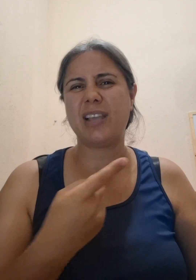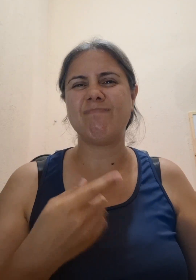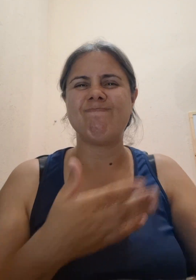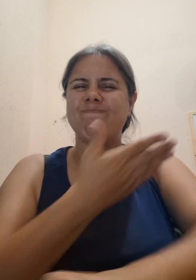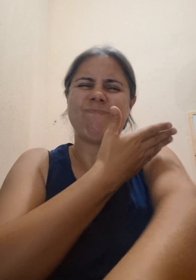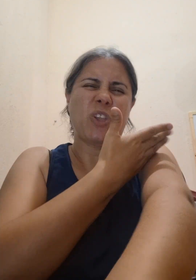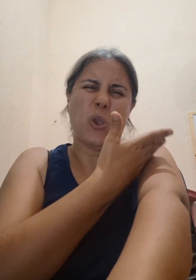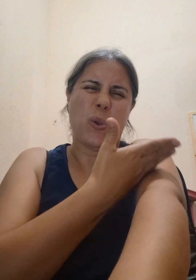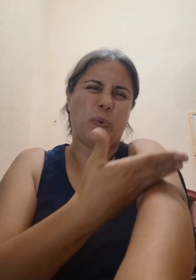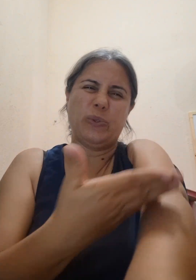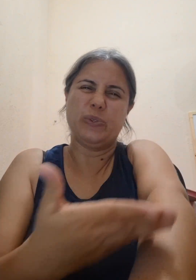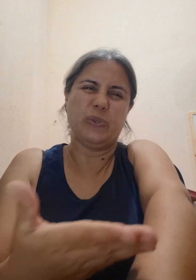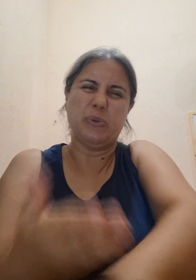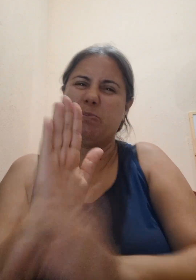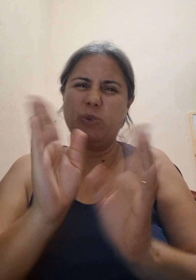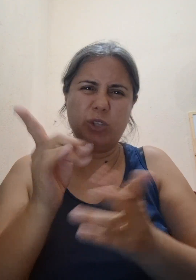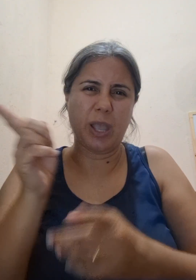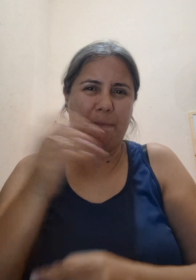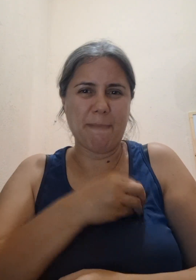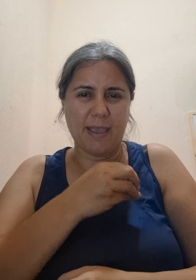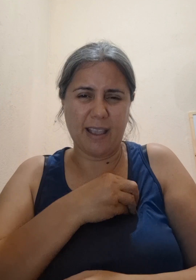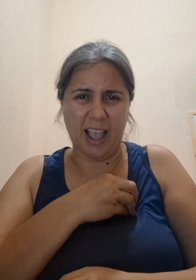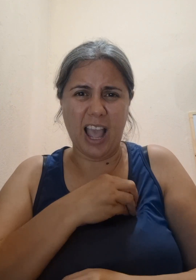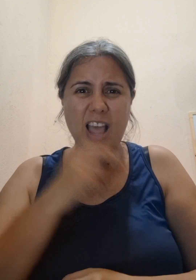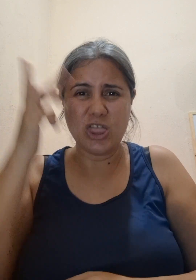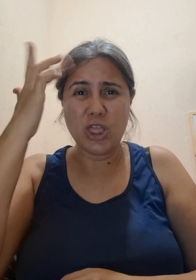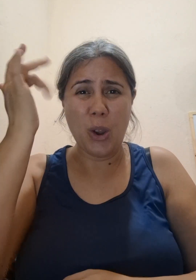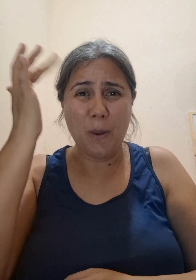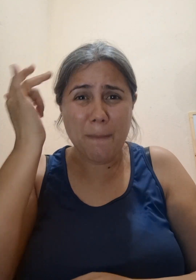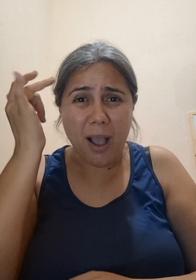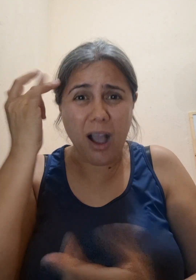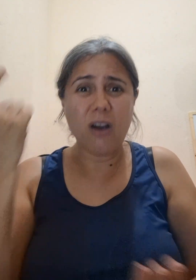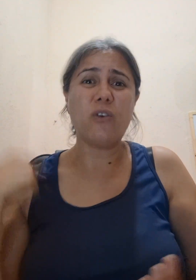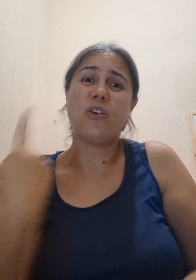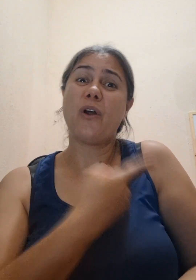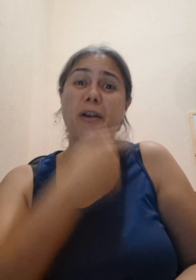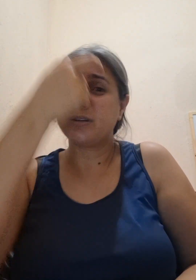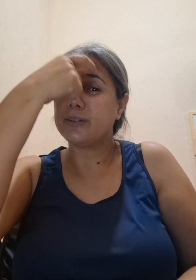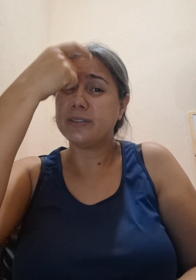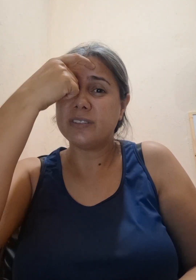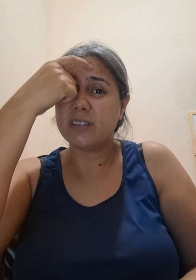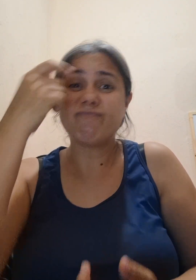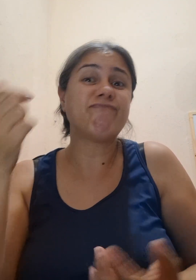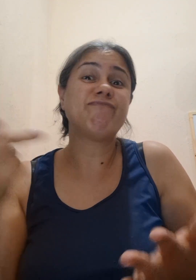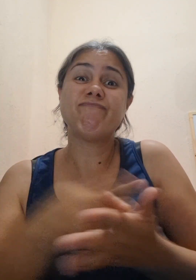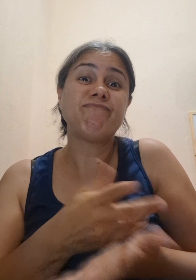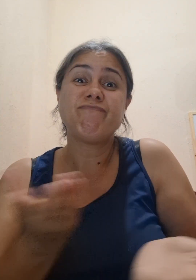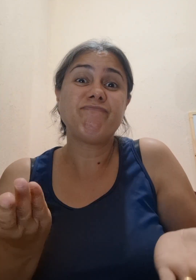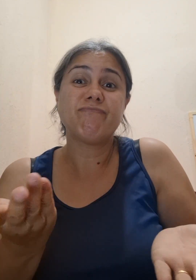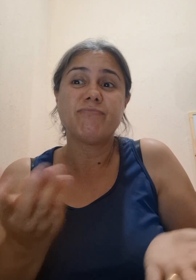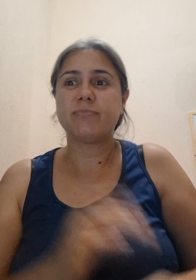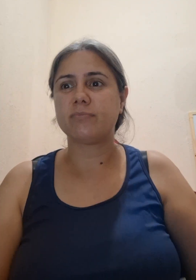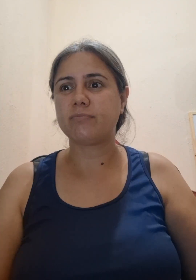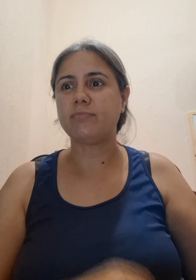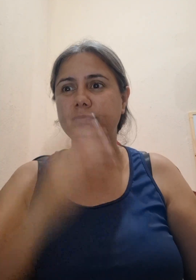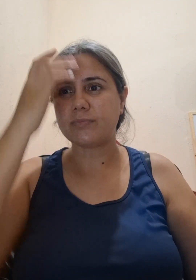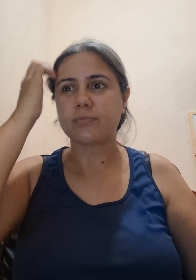mostra quando a gente peca. Mas se a nossa consciência, se a gente está acostumado com o pecado, acha